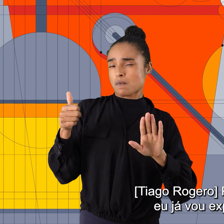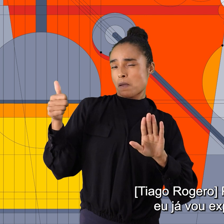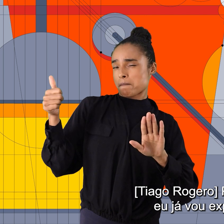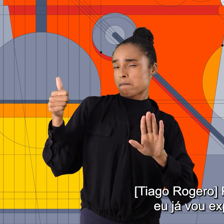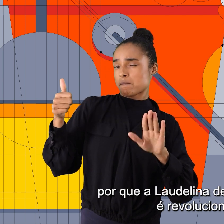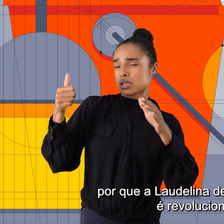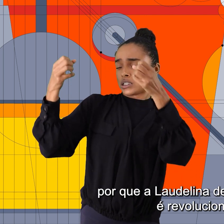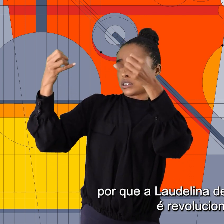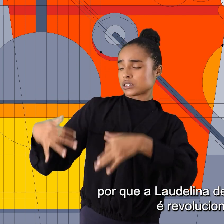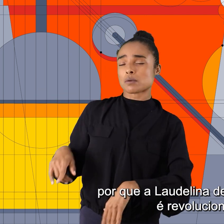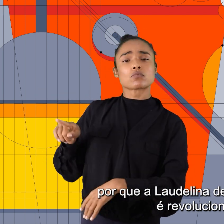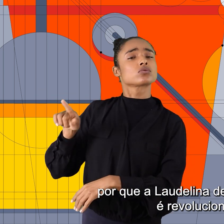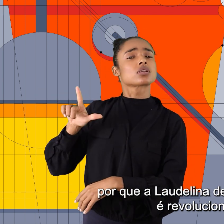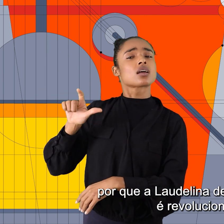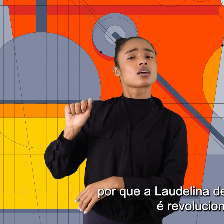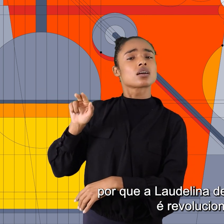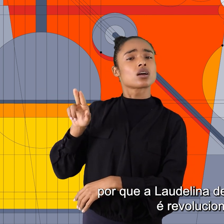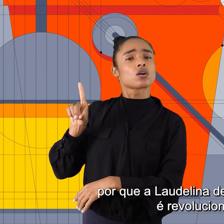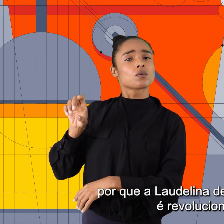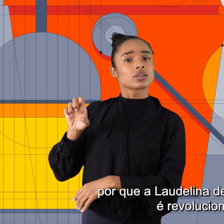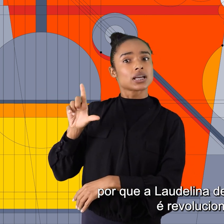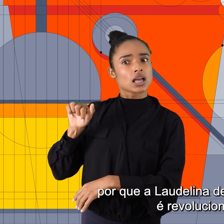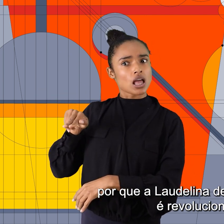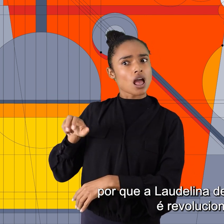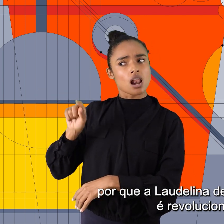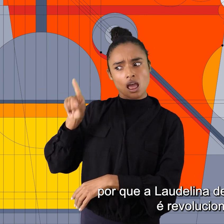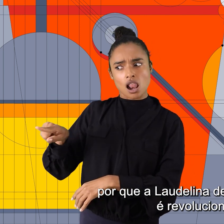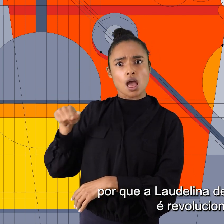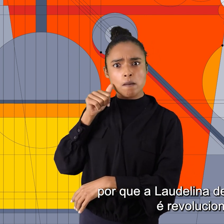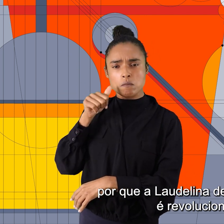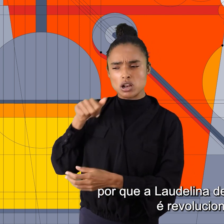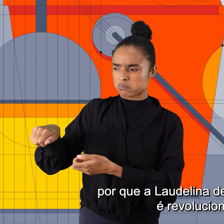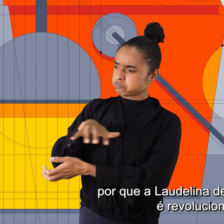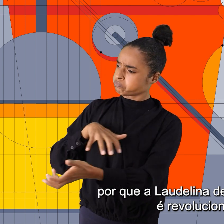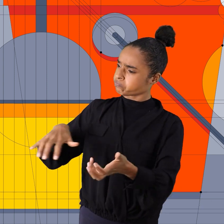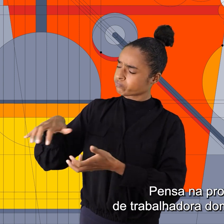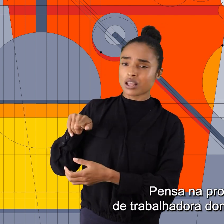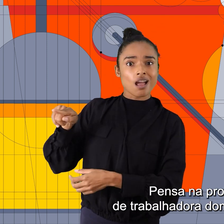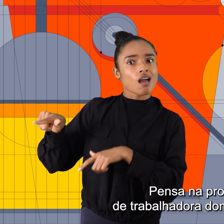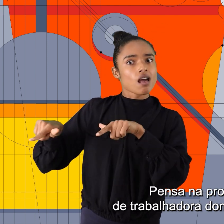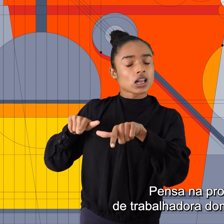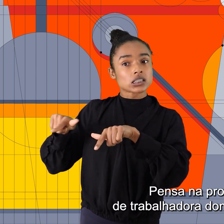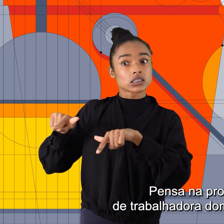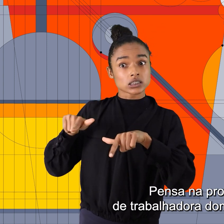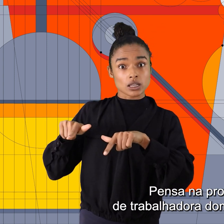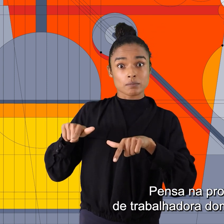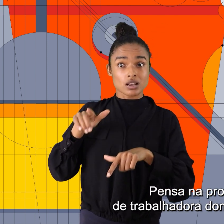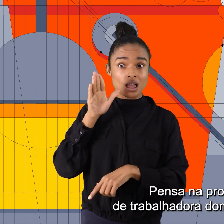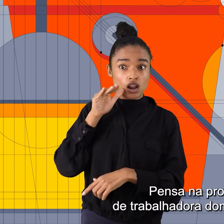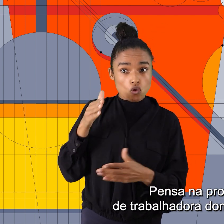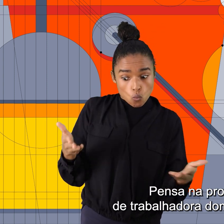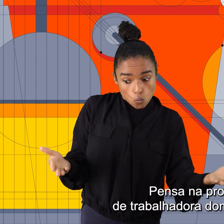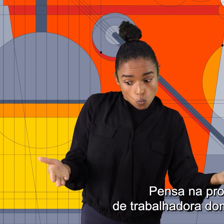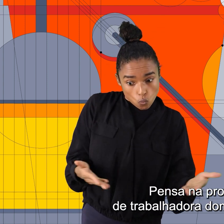Primeiro eu já vou explicar por que a Laudelina de Campos Melo é revolucionária. Pensa na profissão de trabalhadora